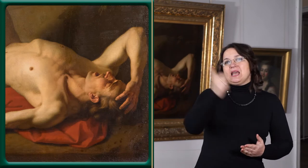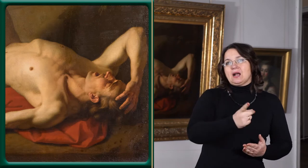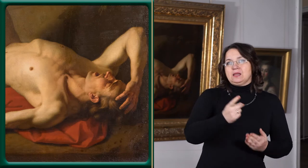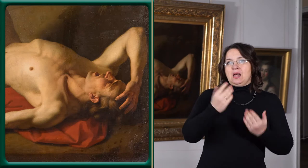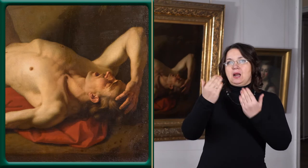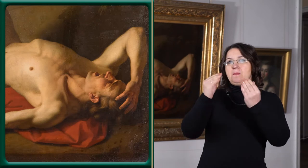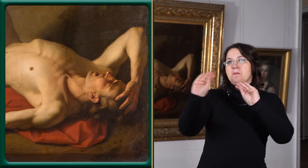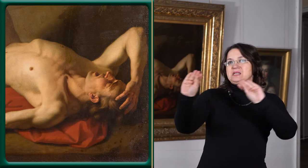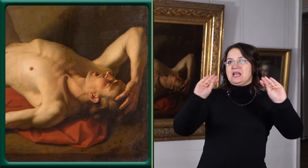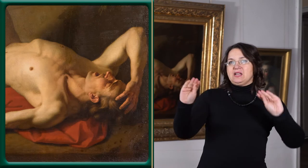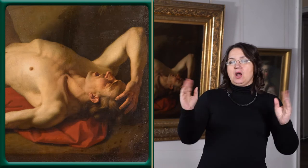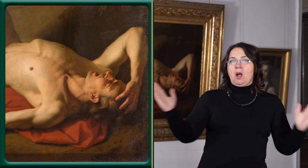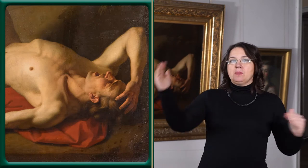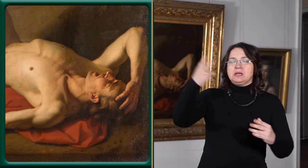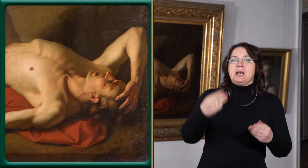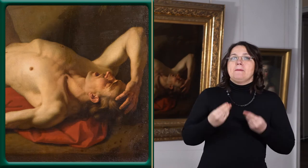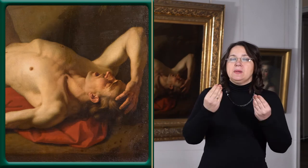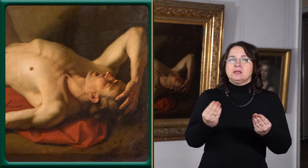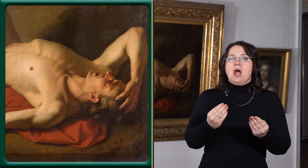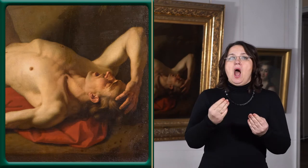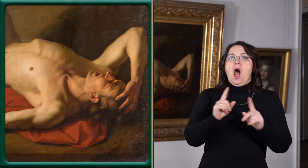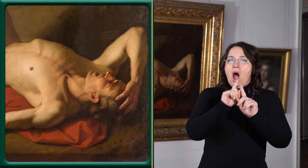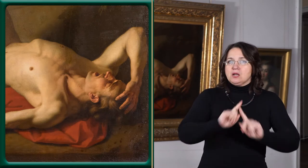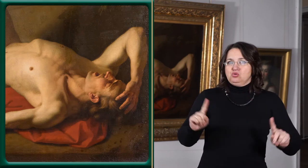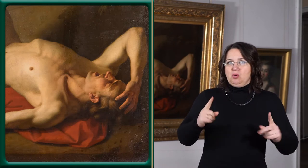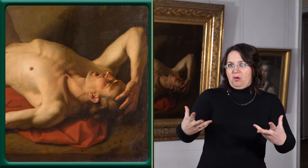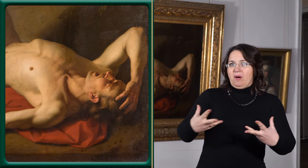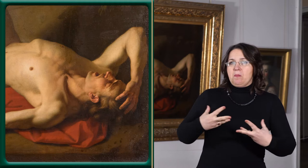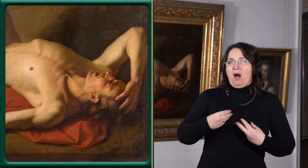диагональное построение композиции для придания особого пафоса,